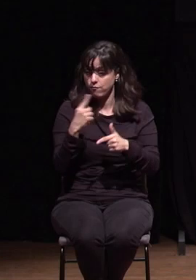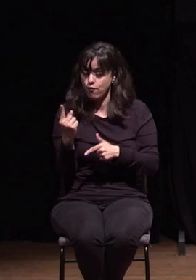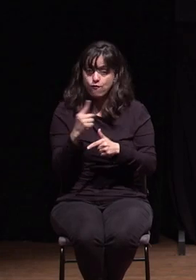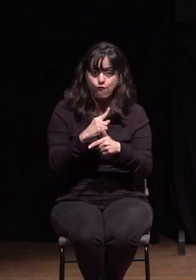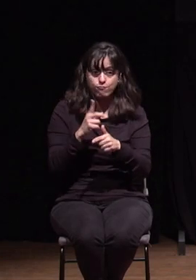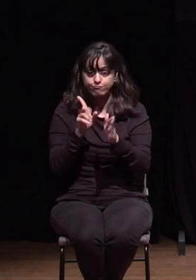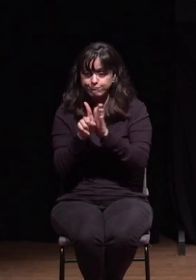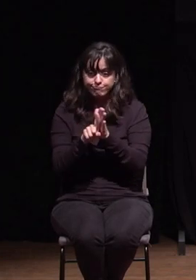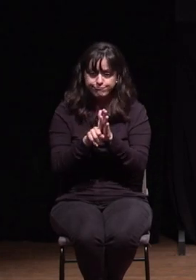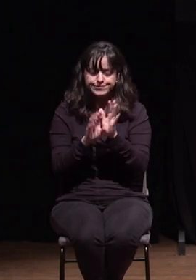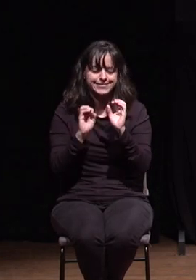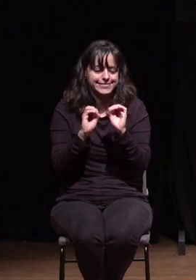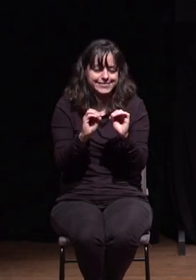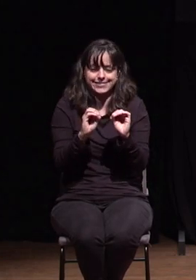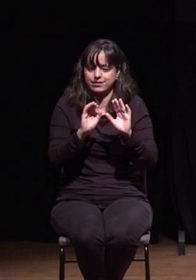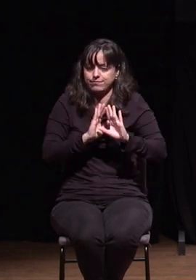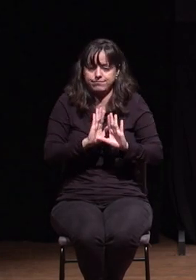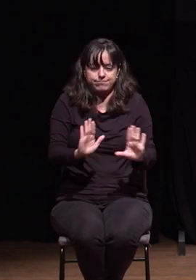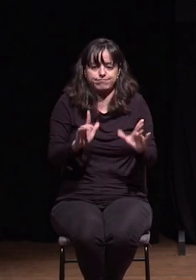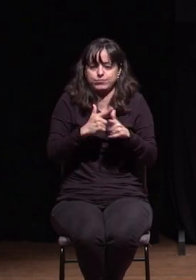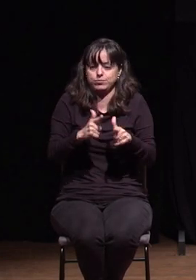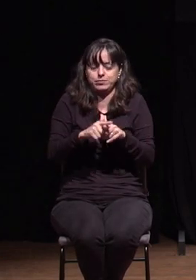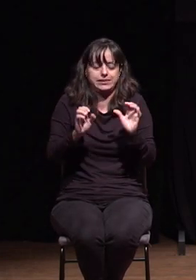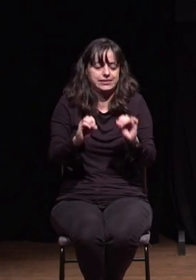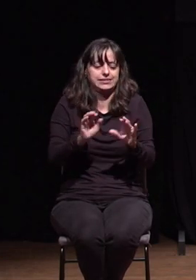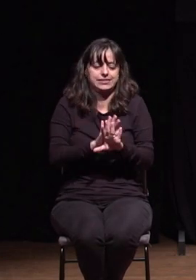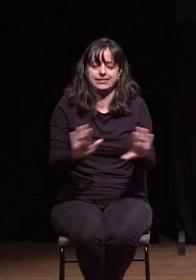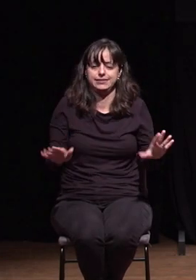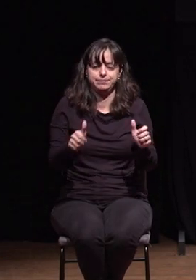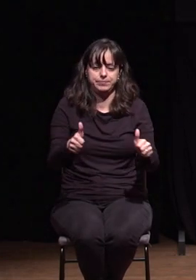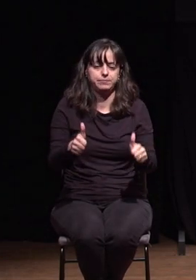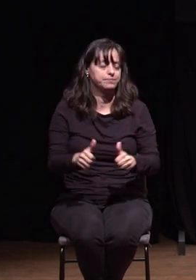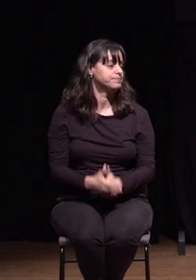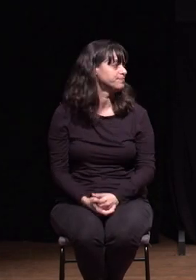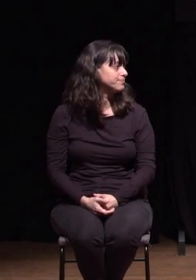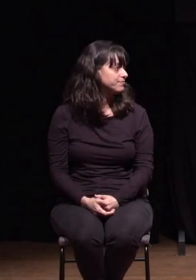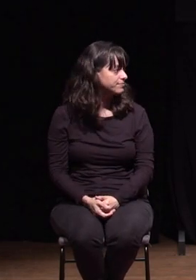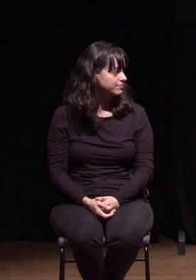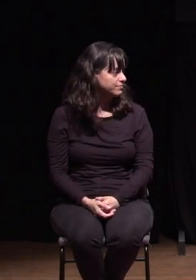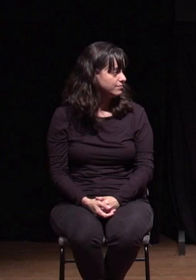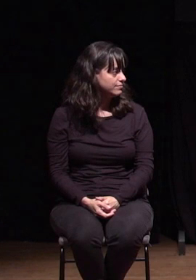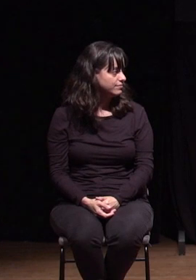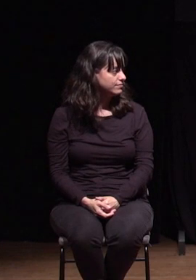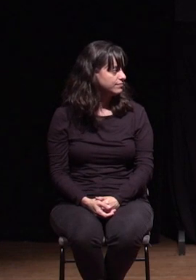assim, zero problema, não tem por que se preocupar. Obrigado, Silvio.